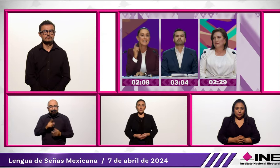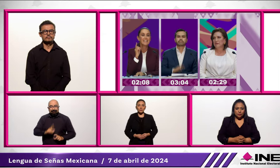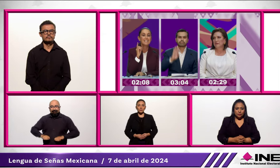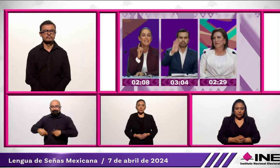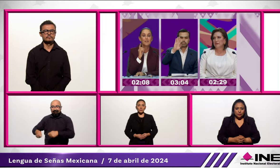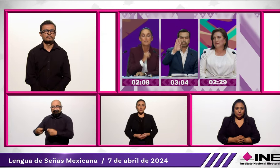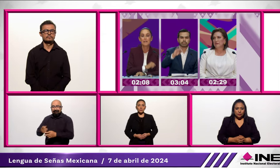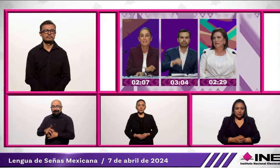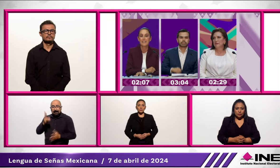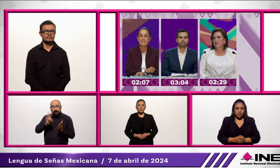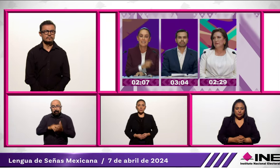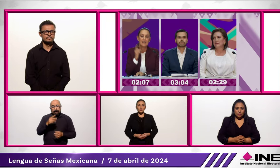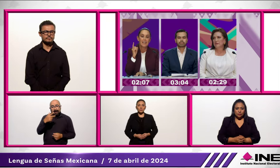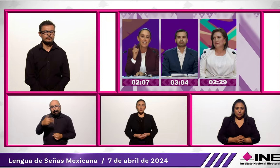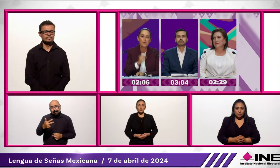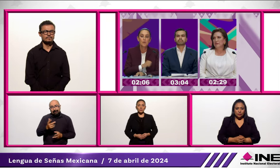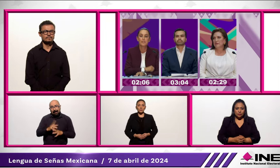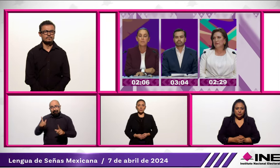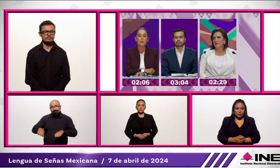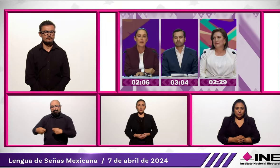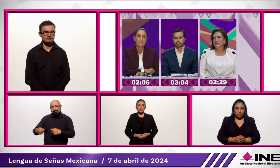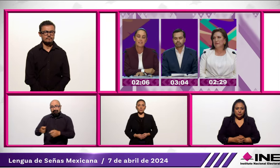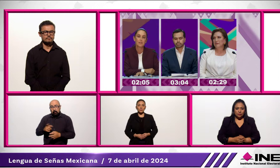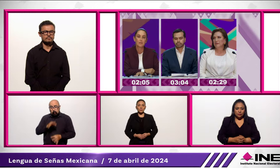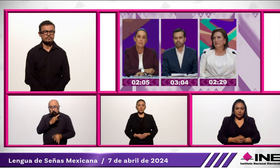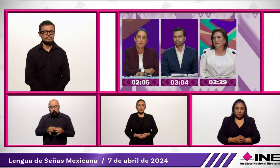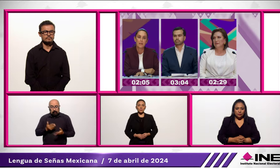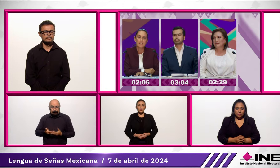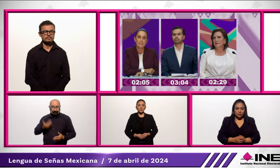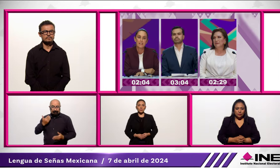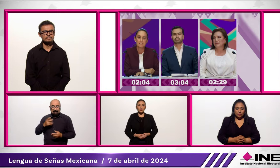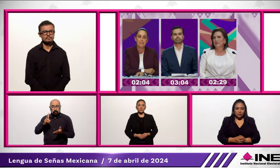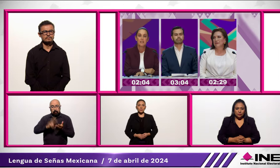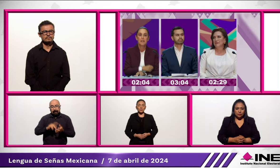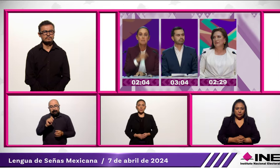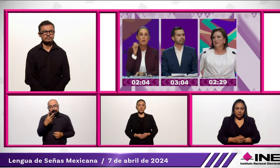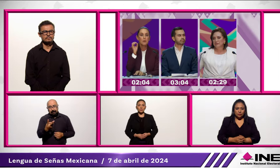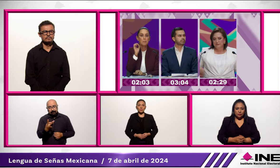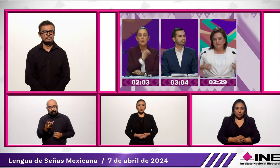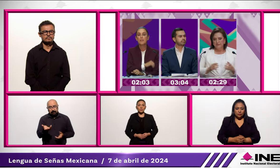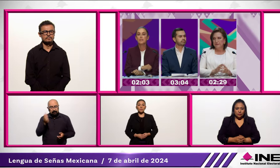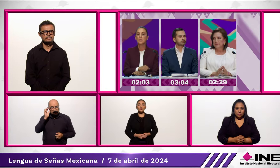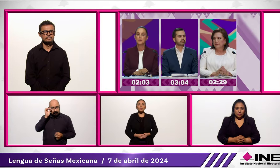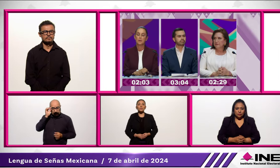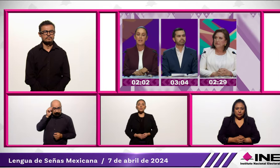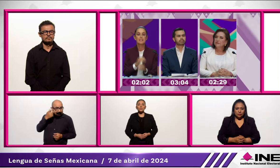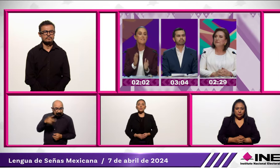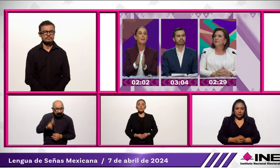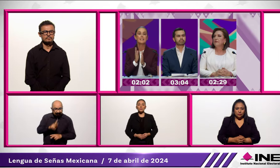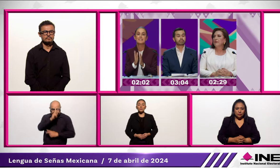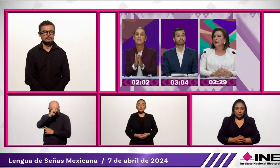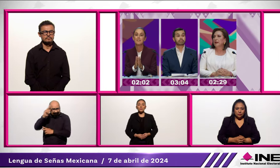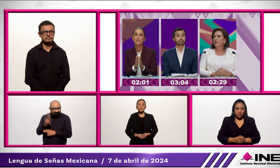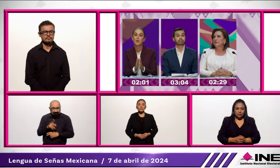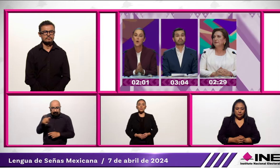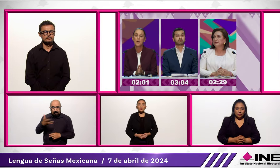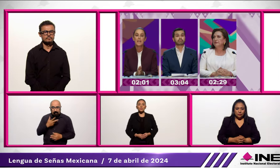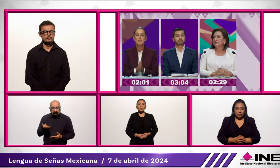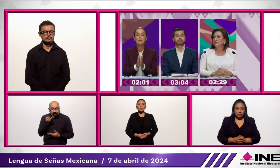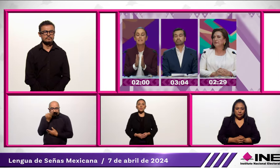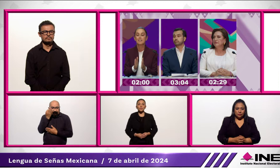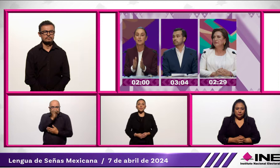INAI desde 2013. El último es en 2023. Pero lo peor de todo es que